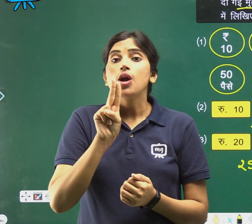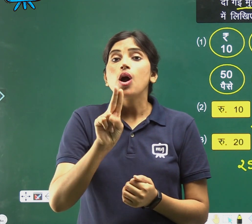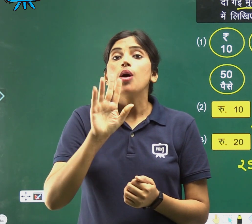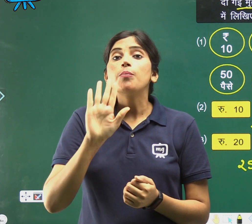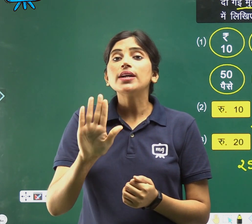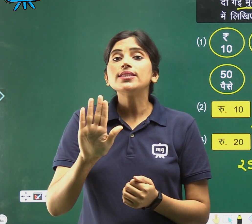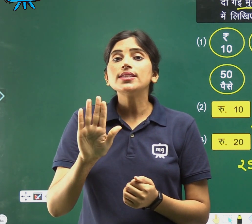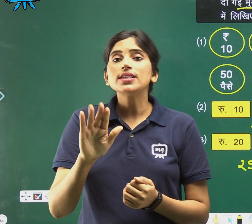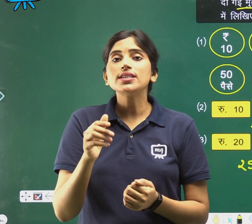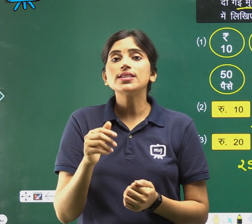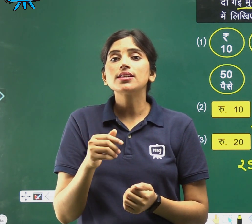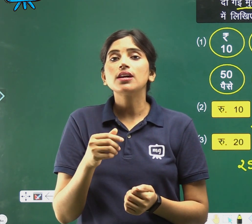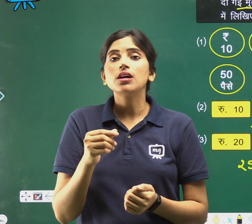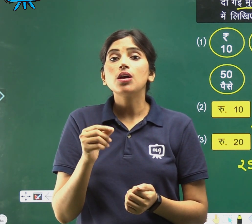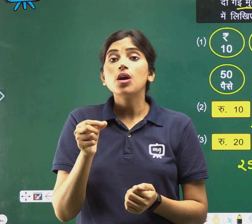25